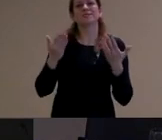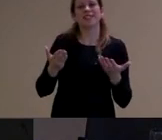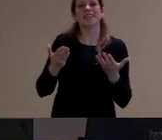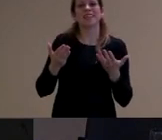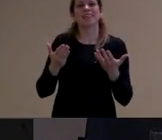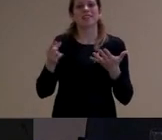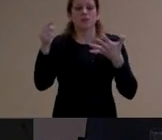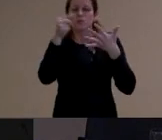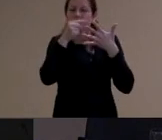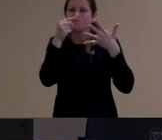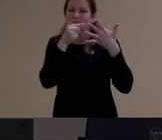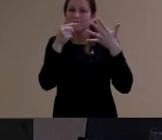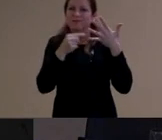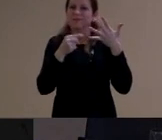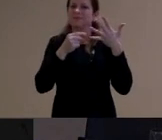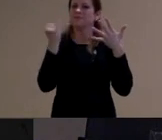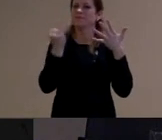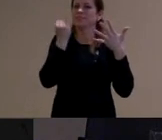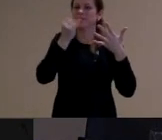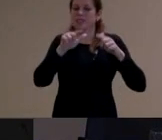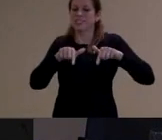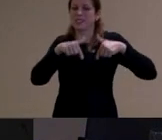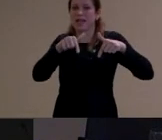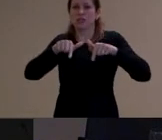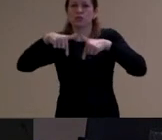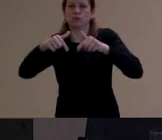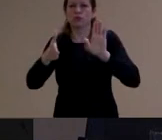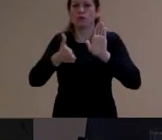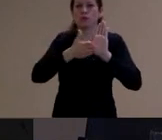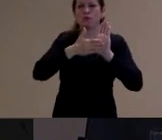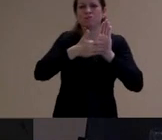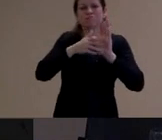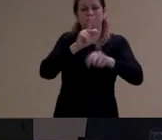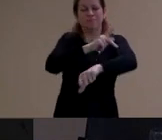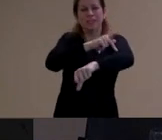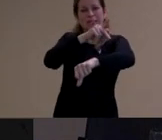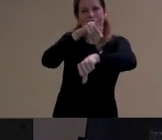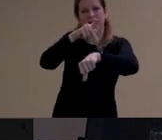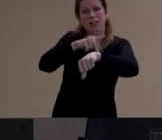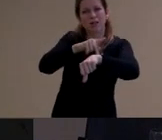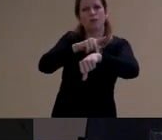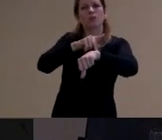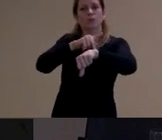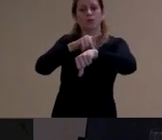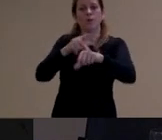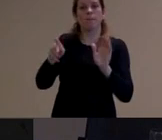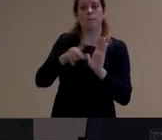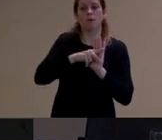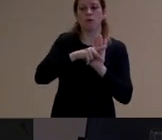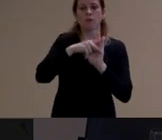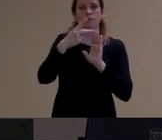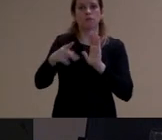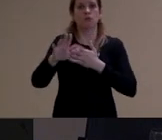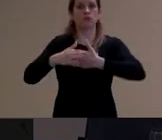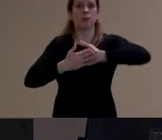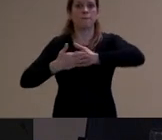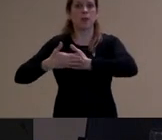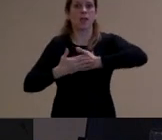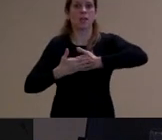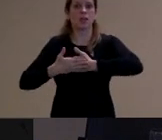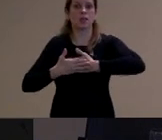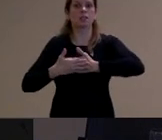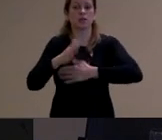né e ações propostas educativas pedagógicas para os bebês apresentam